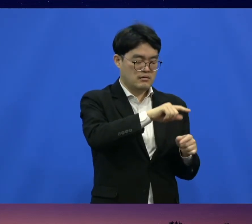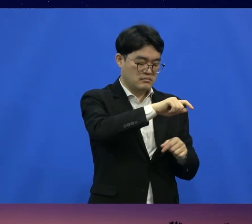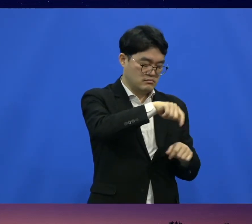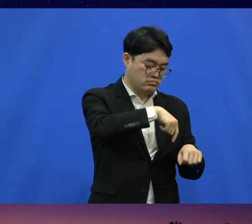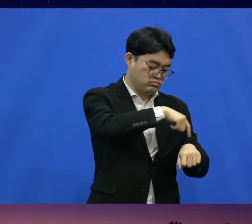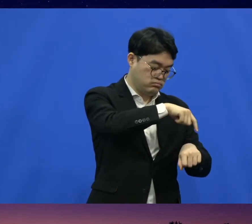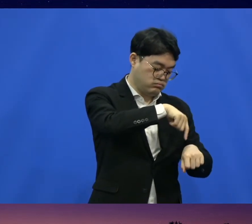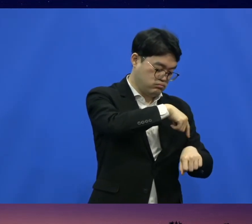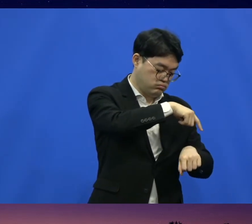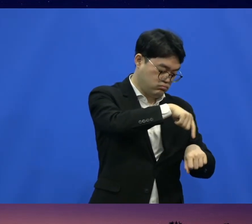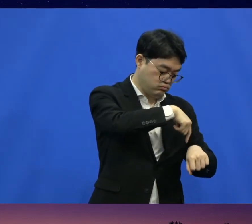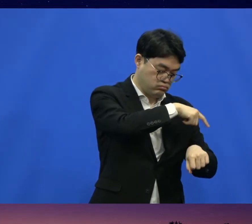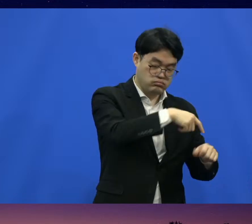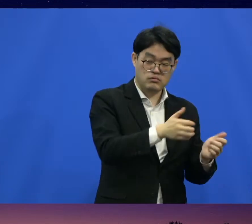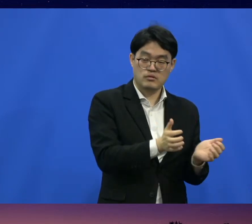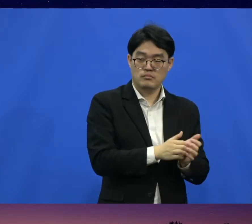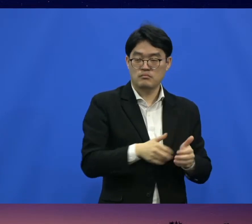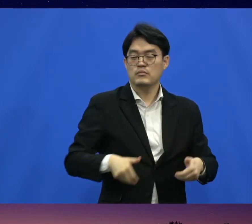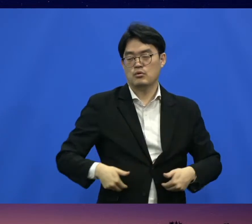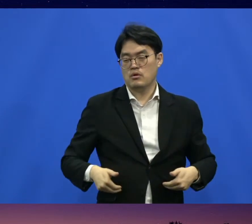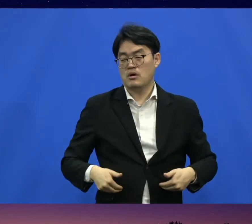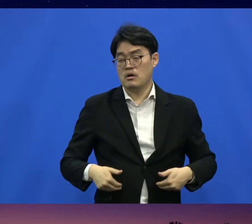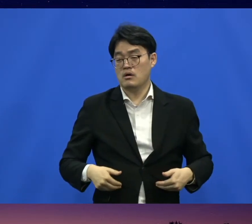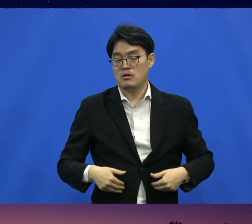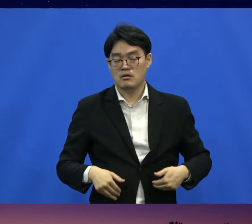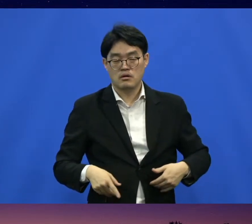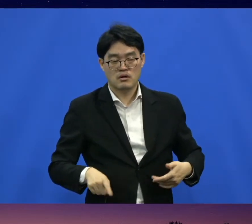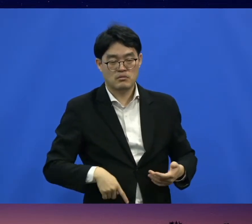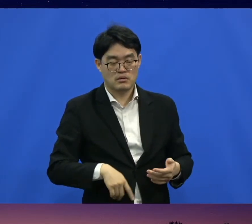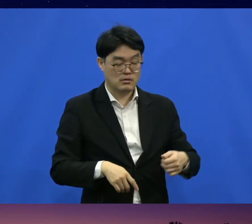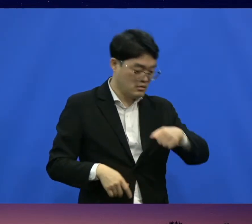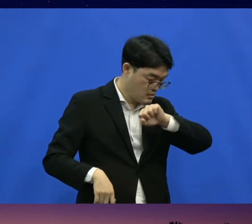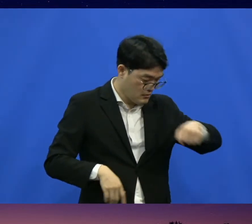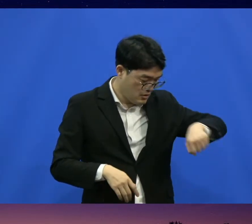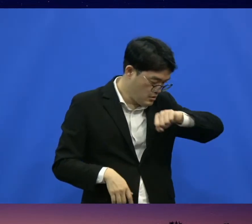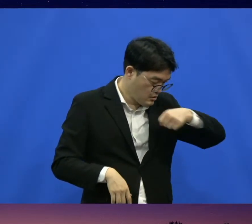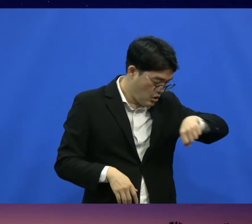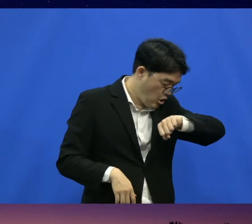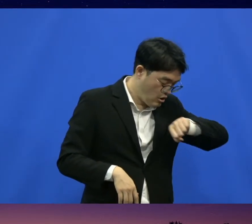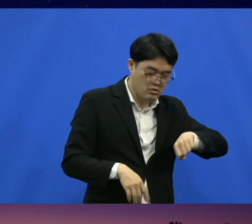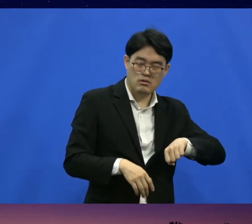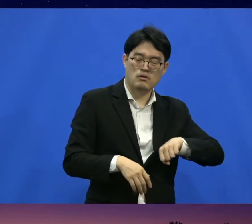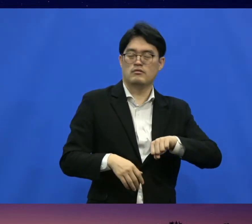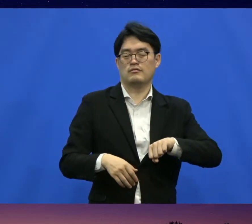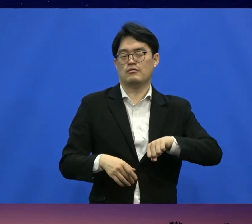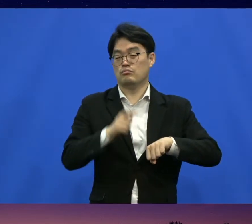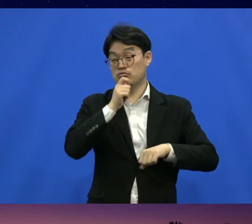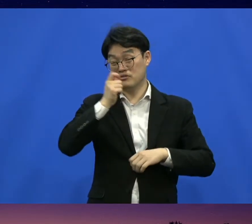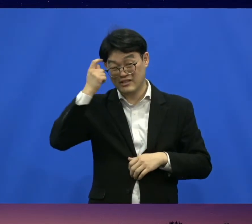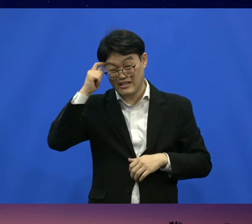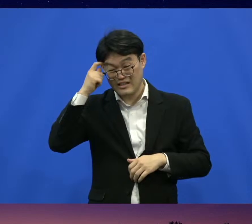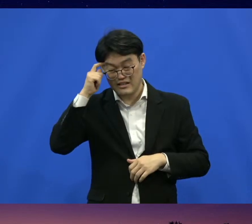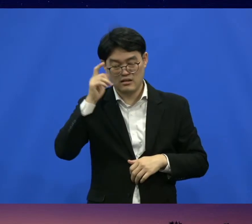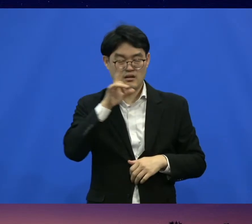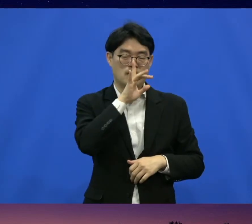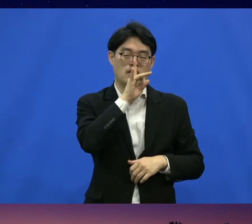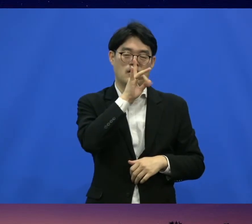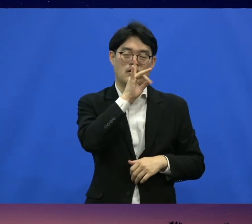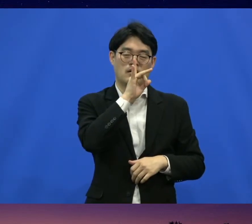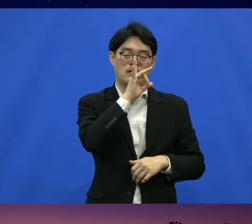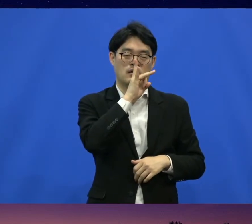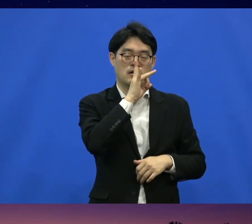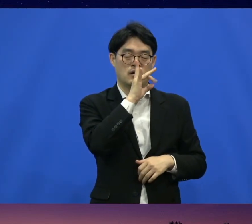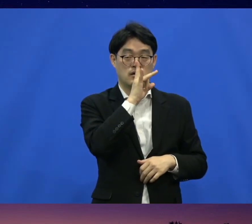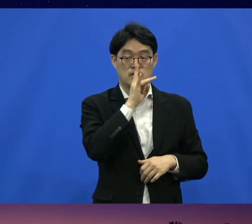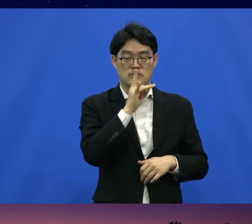시계를 들여다보면서 묵상이 가능합니까? 사실 그렇지 않아요 여러분. 알람을 맞춰놓고 충분한 기도가